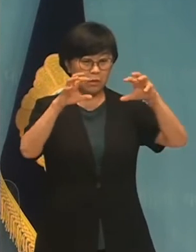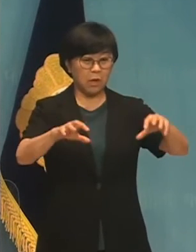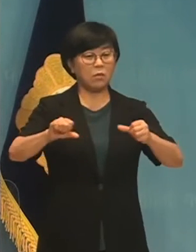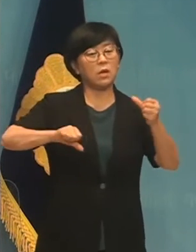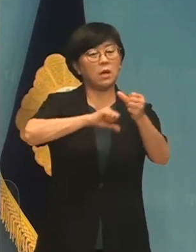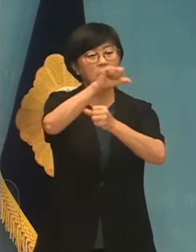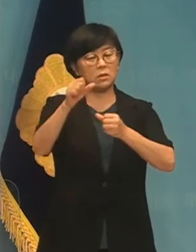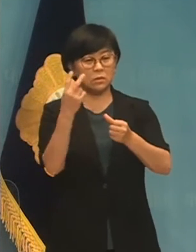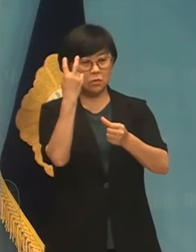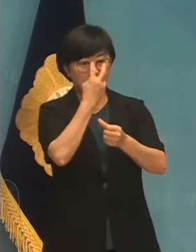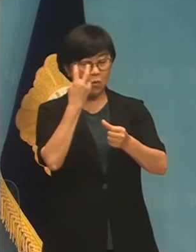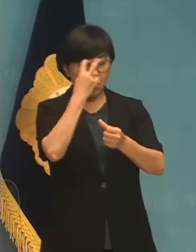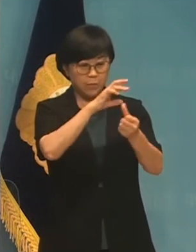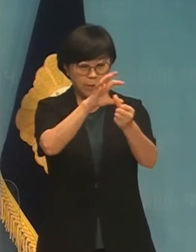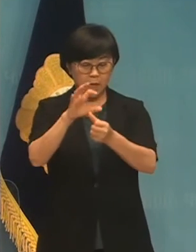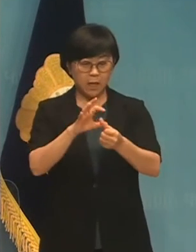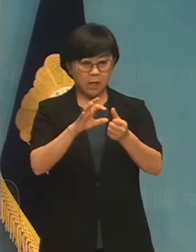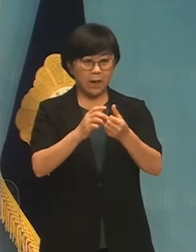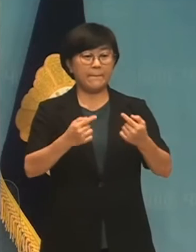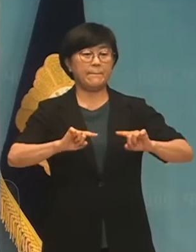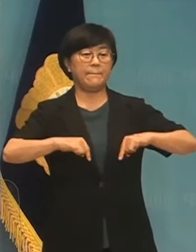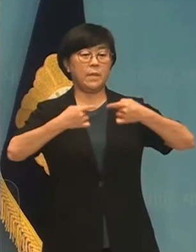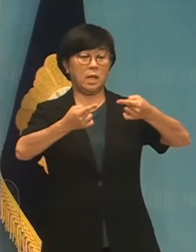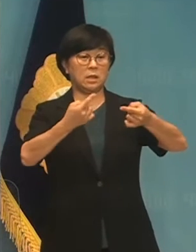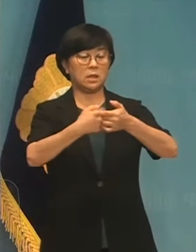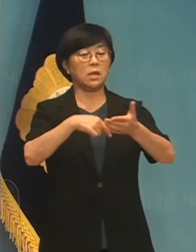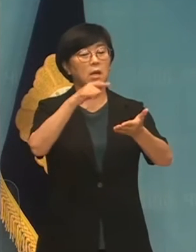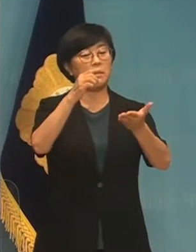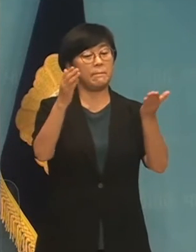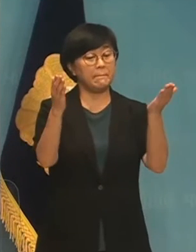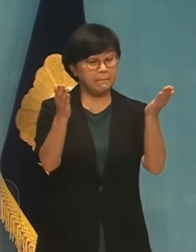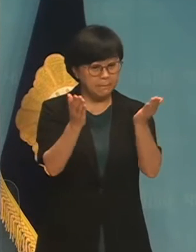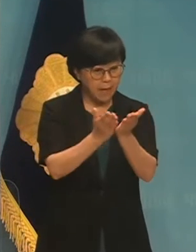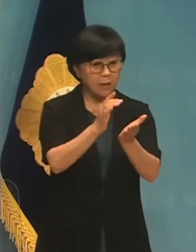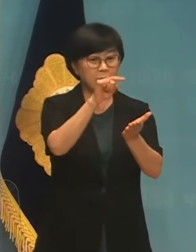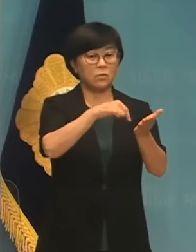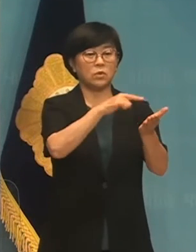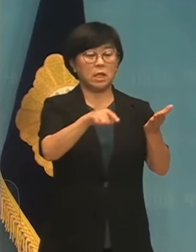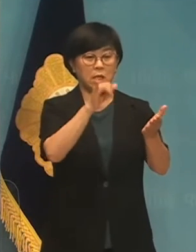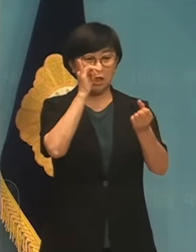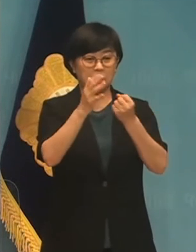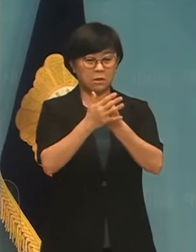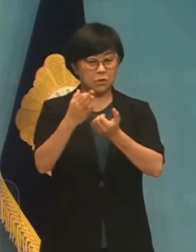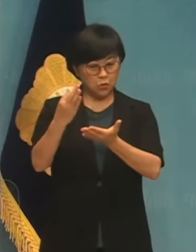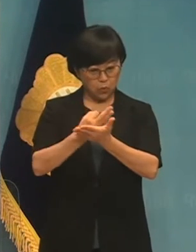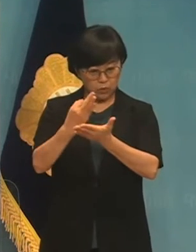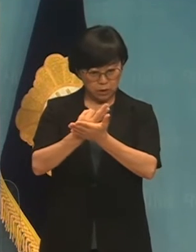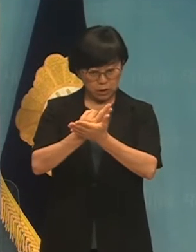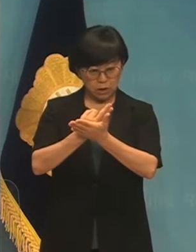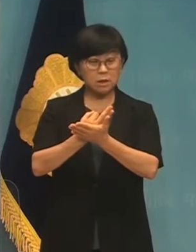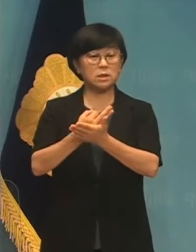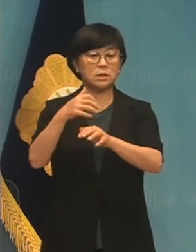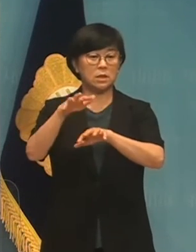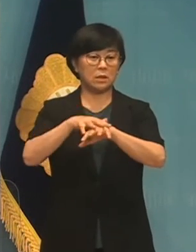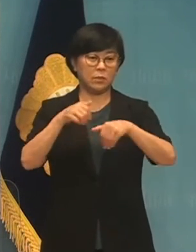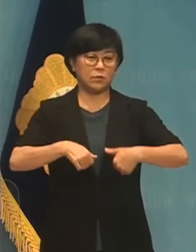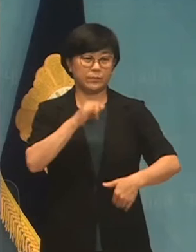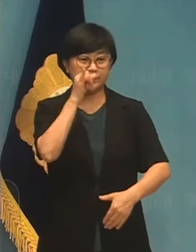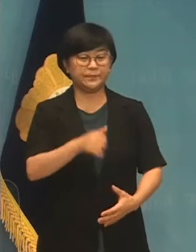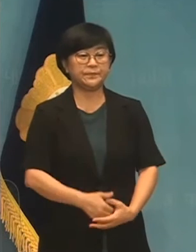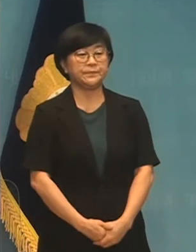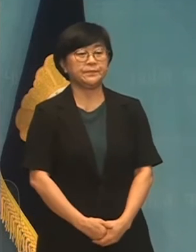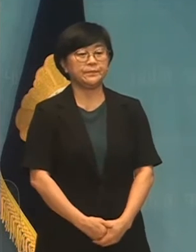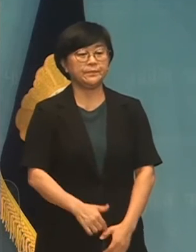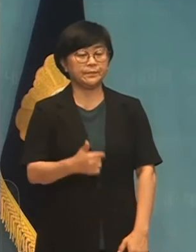환경을 돌보는 일에 참여할 때 그에 합당한 보상이 주어지는 새로운 소득체계가 마련될 것입니다.